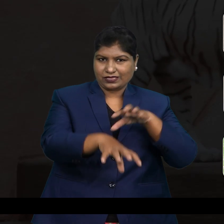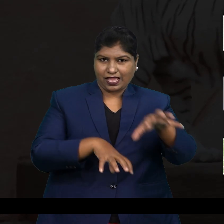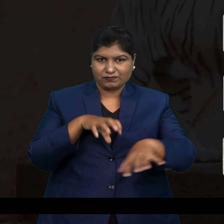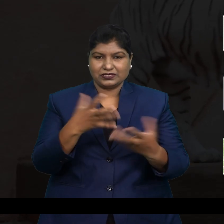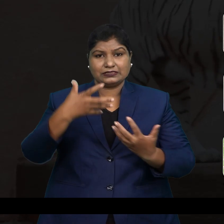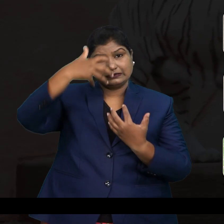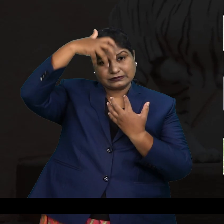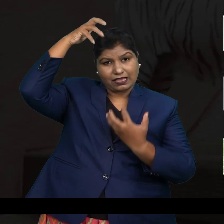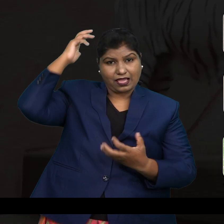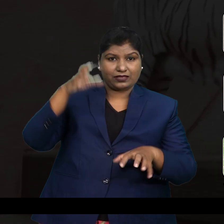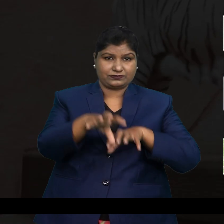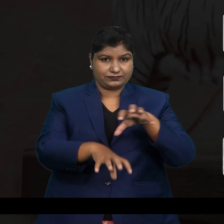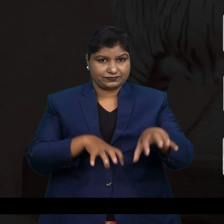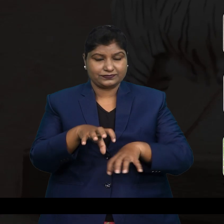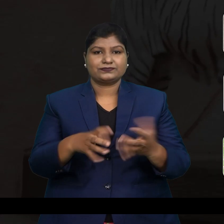சிங்கம்,